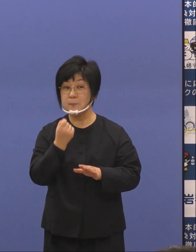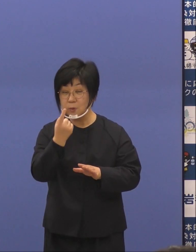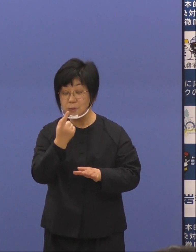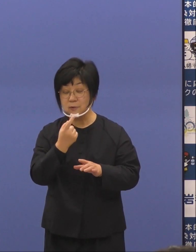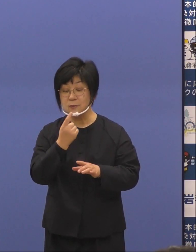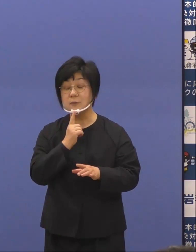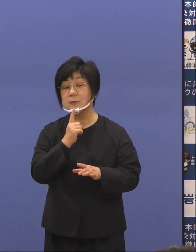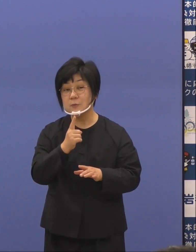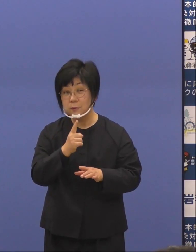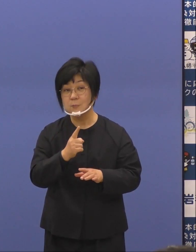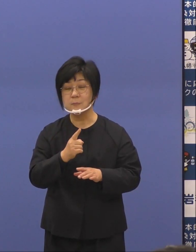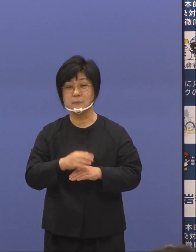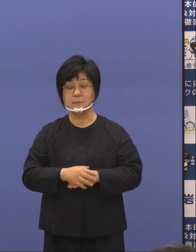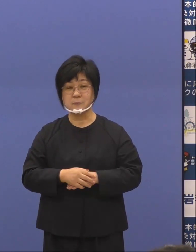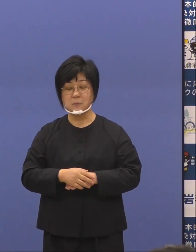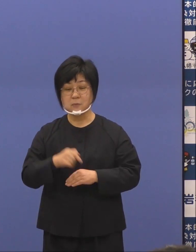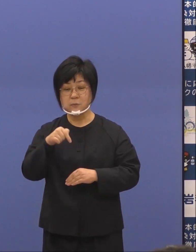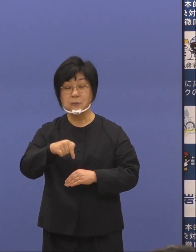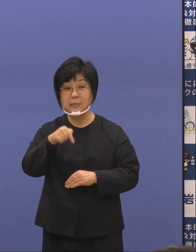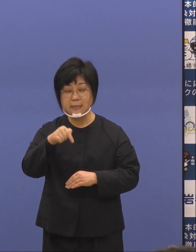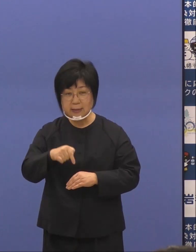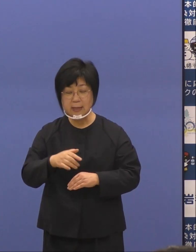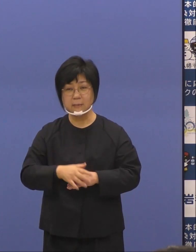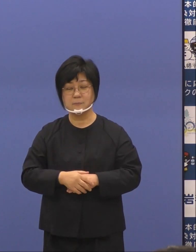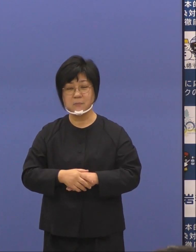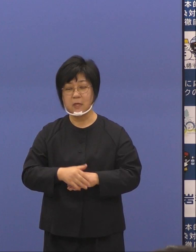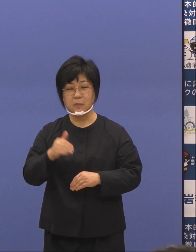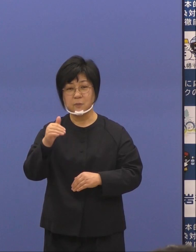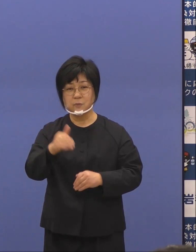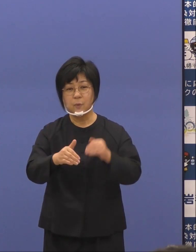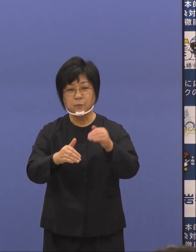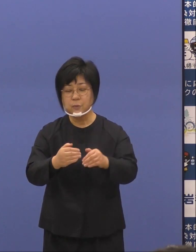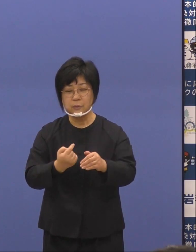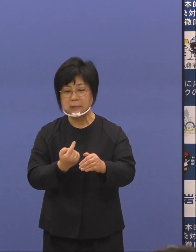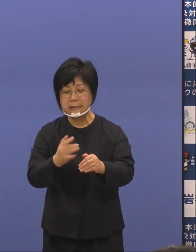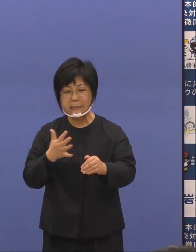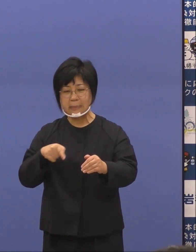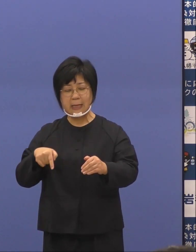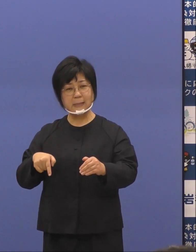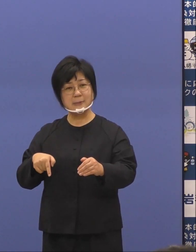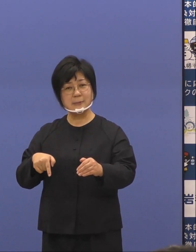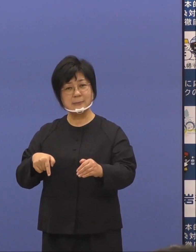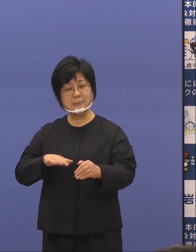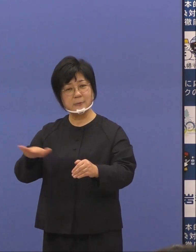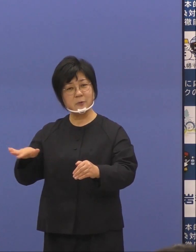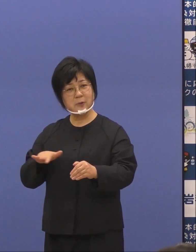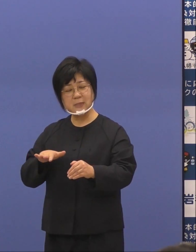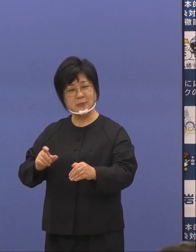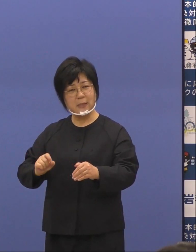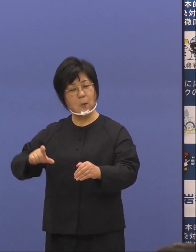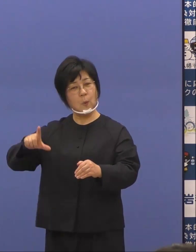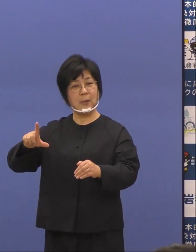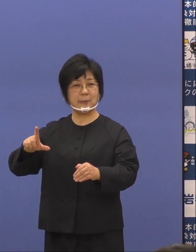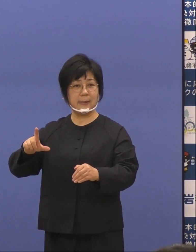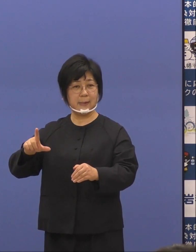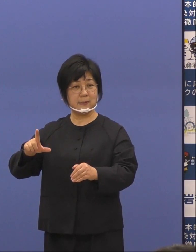と、その中で結局投票に行かなかった人が多いというところが、